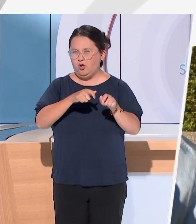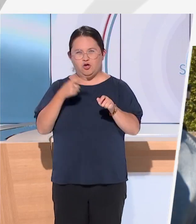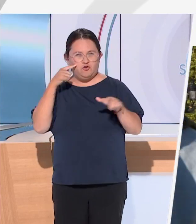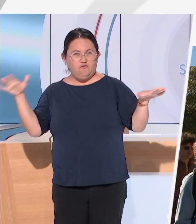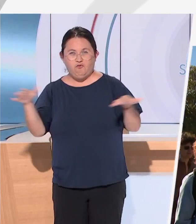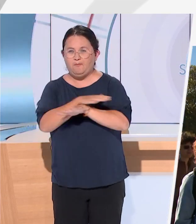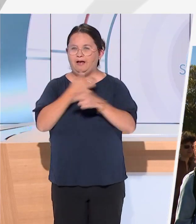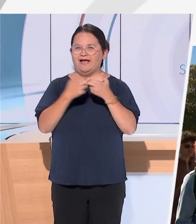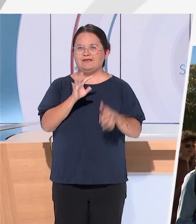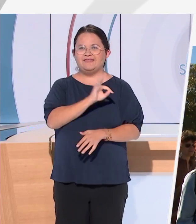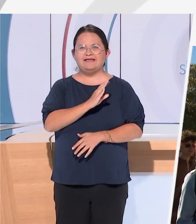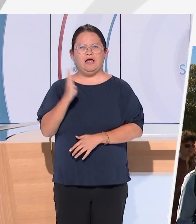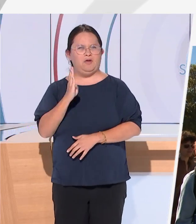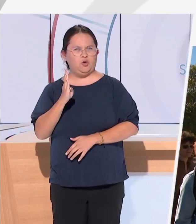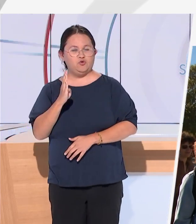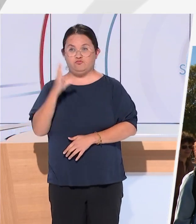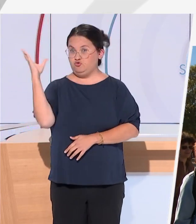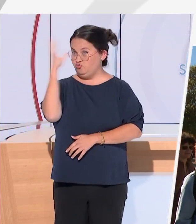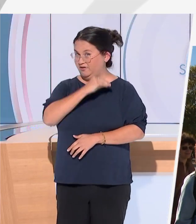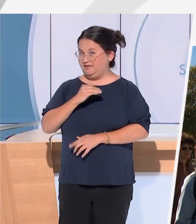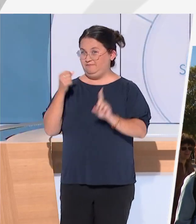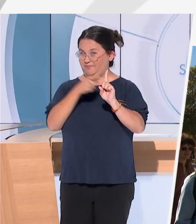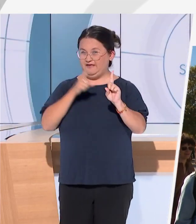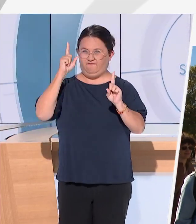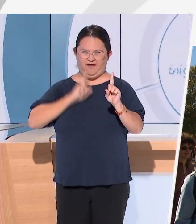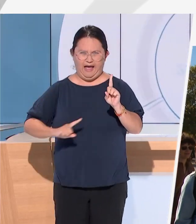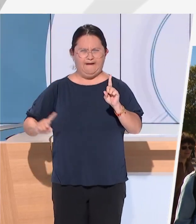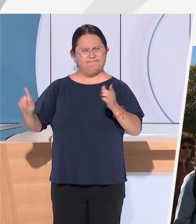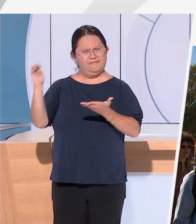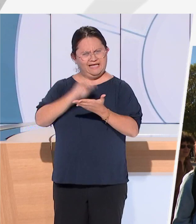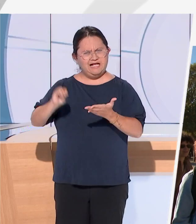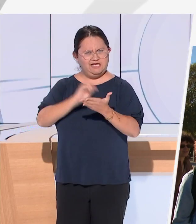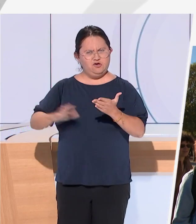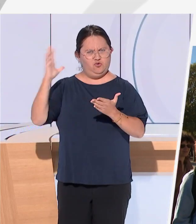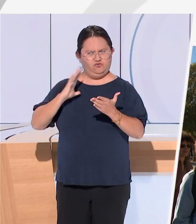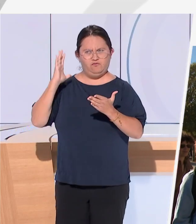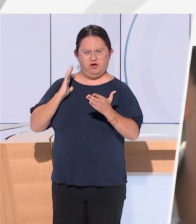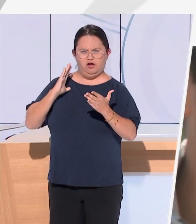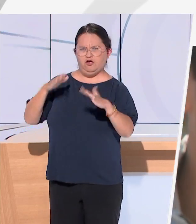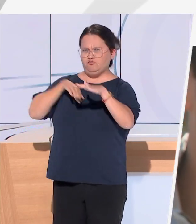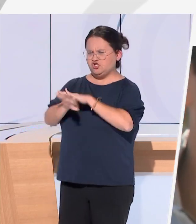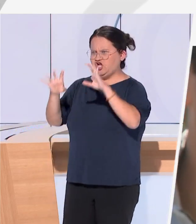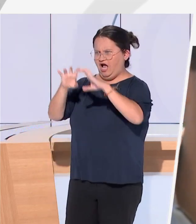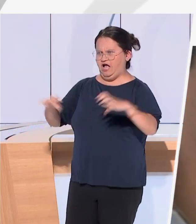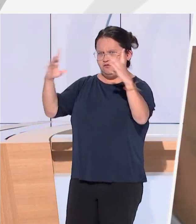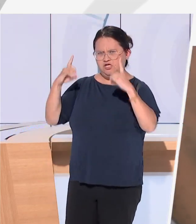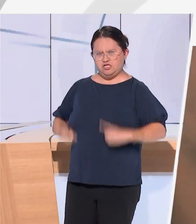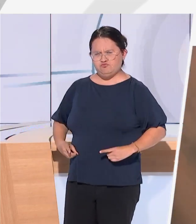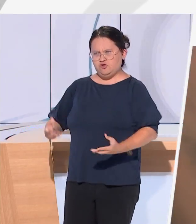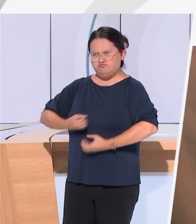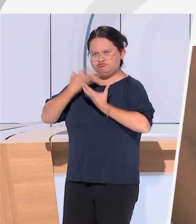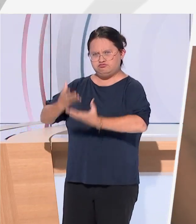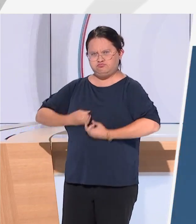Cabarrus. On omet complètement qu'elle a écrit et qu'elle a plusieurs fois pris la parole publiquement au sein de l'Assemblée pour défendre deux